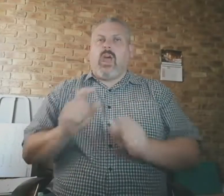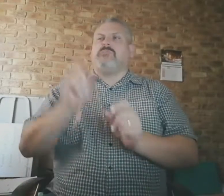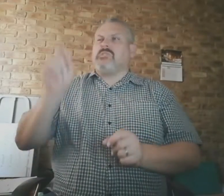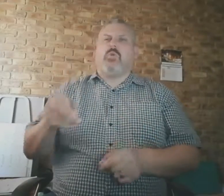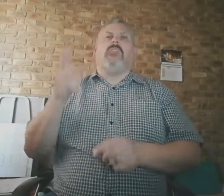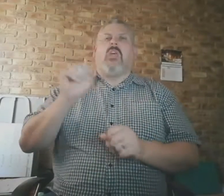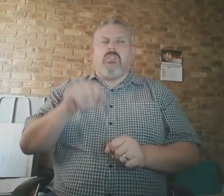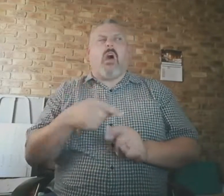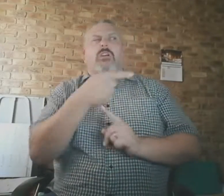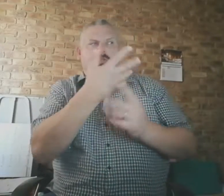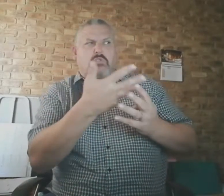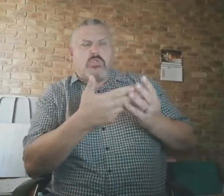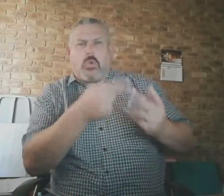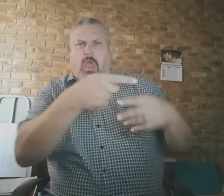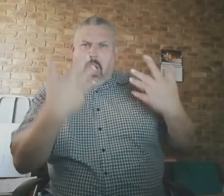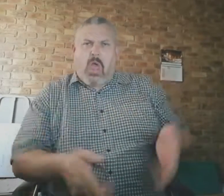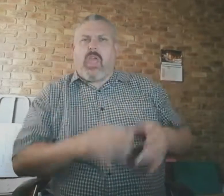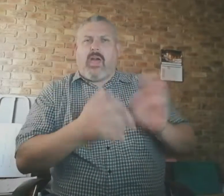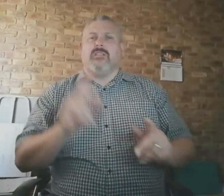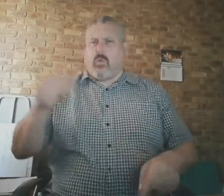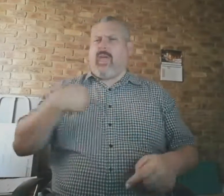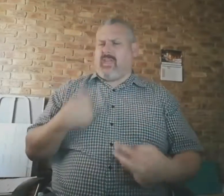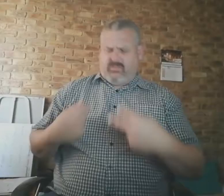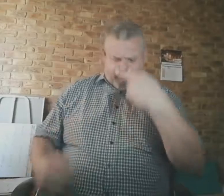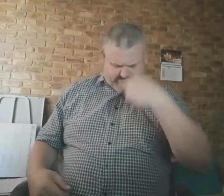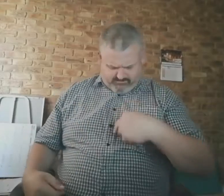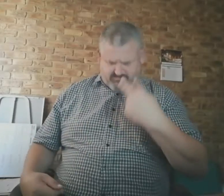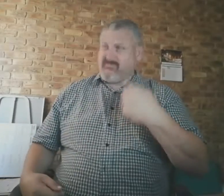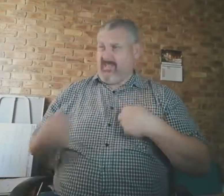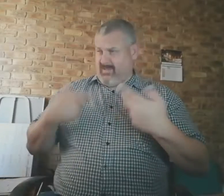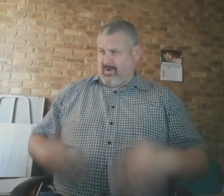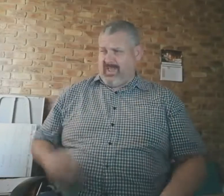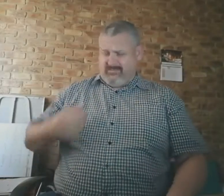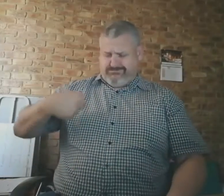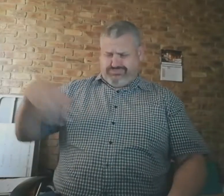As persoons, ja, so, so, so, dat je alles, ek kan. Verlein.